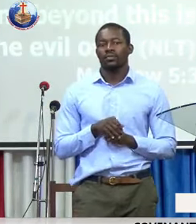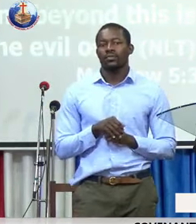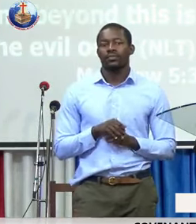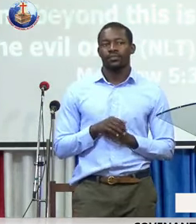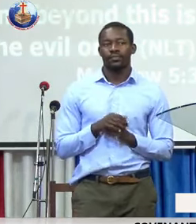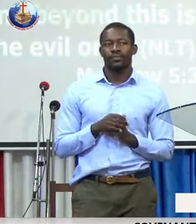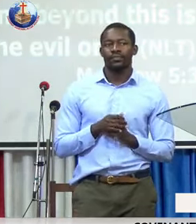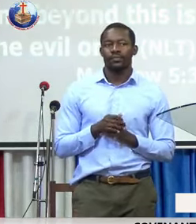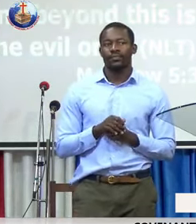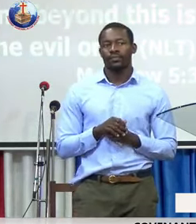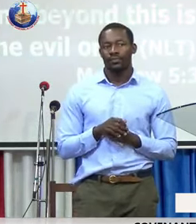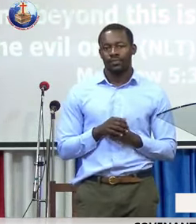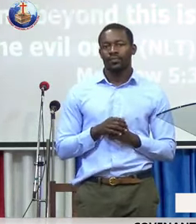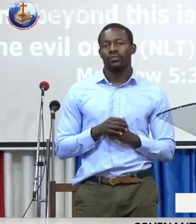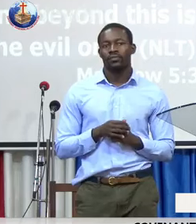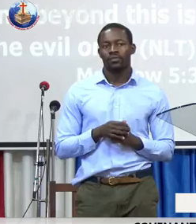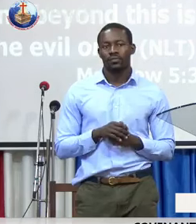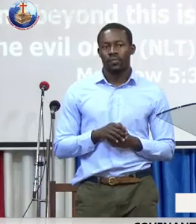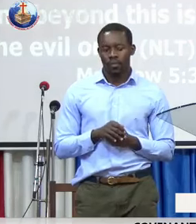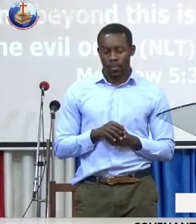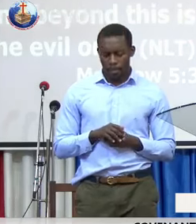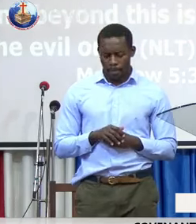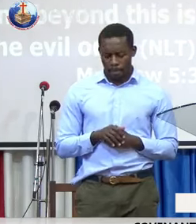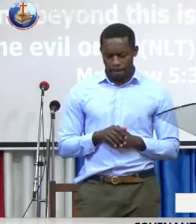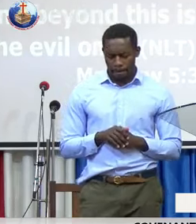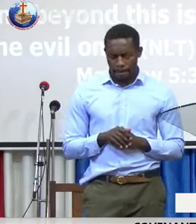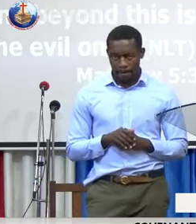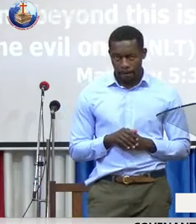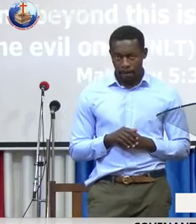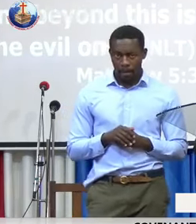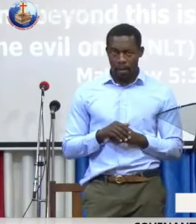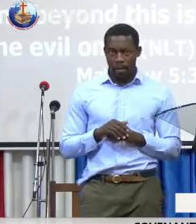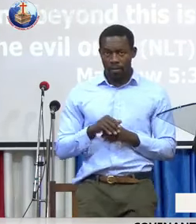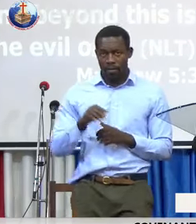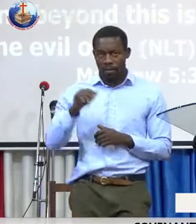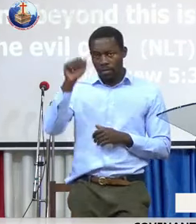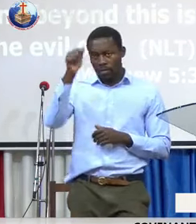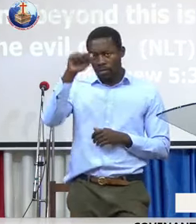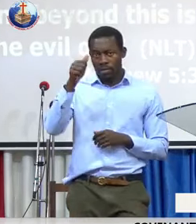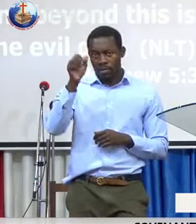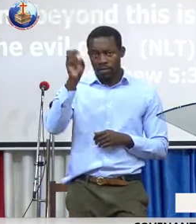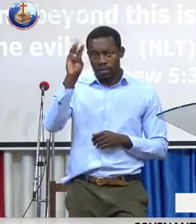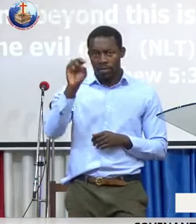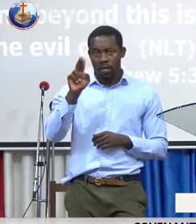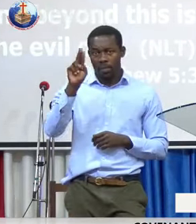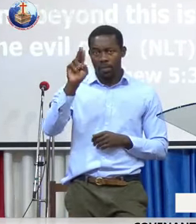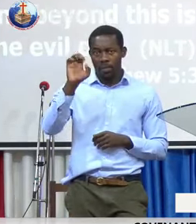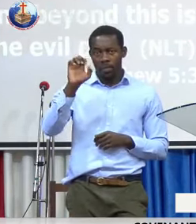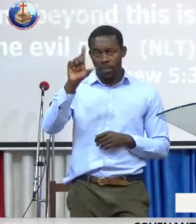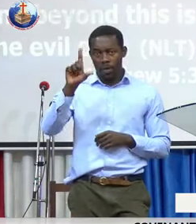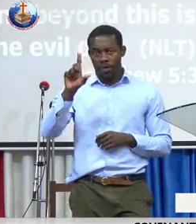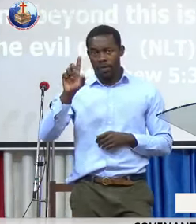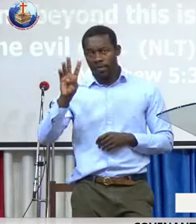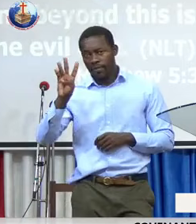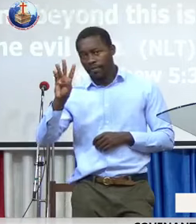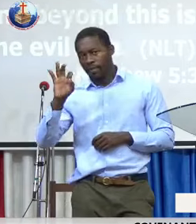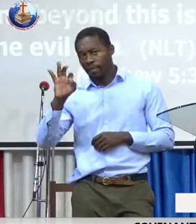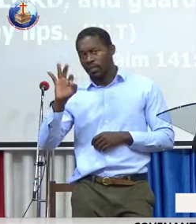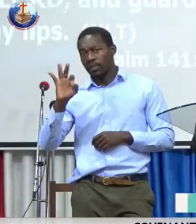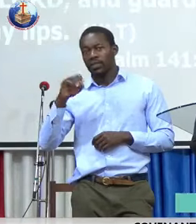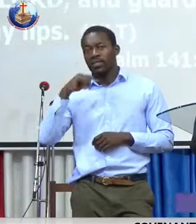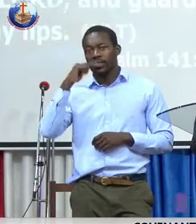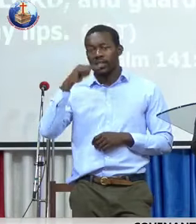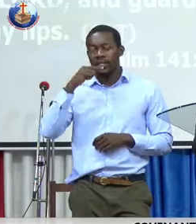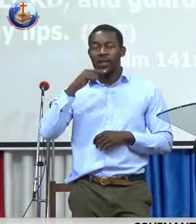kuruhusu Mungu achunge milango ya ndimi zetu. Psalm 141 verse 3 says set a guard upon the door of my tongue.